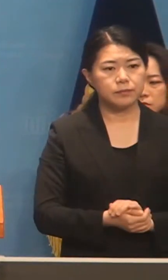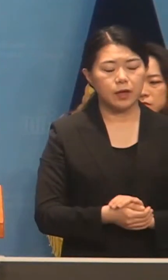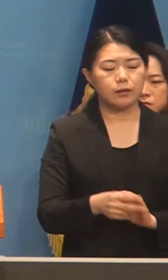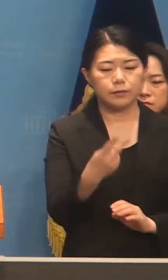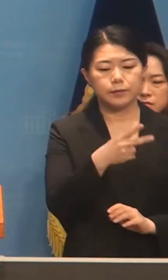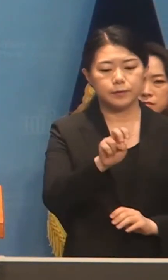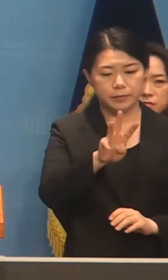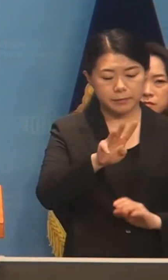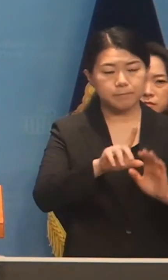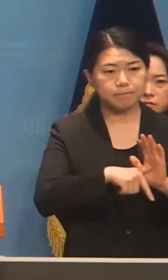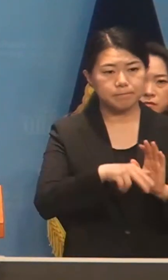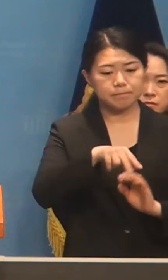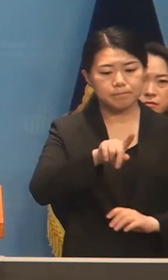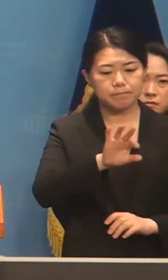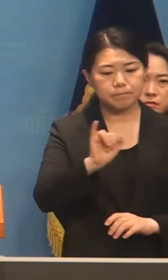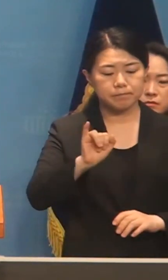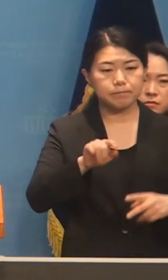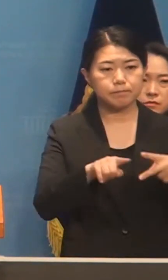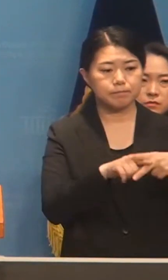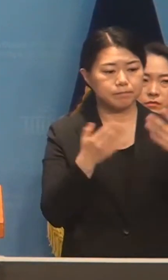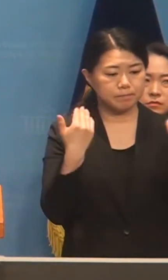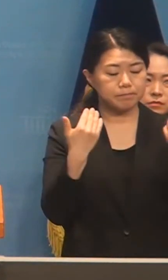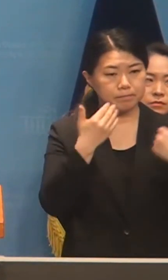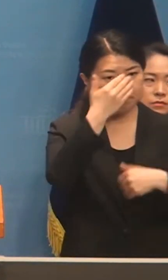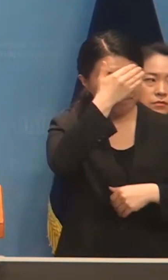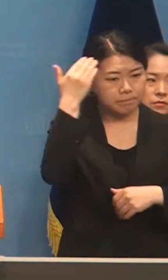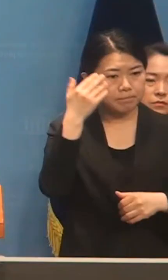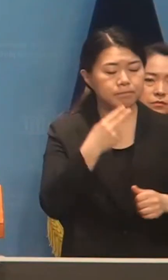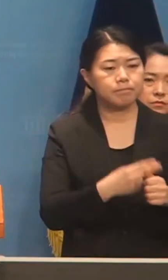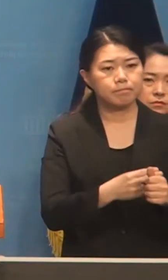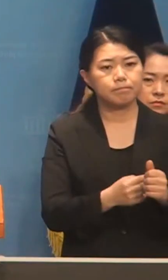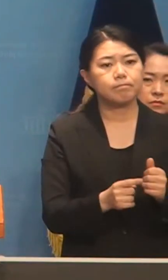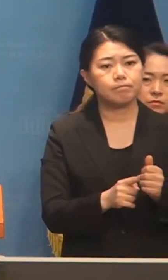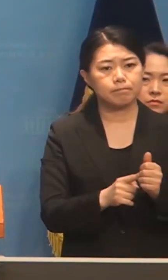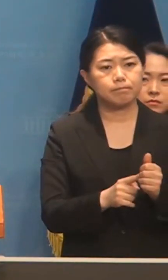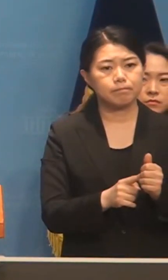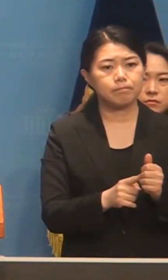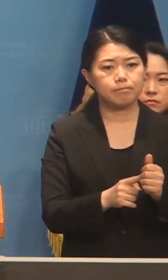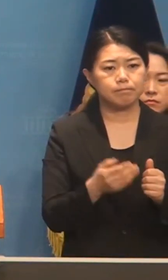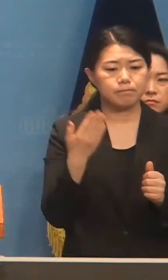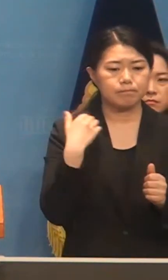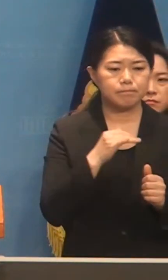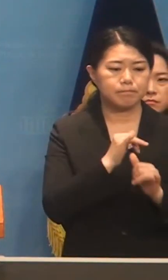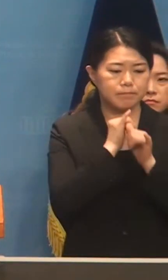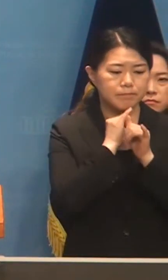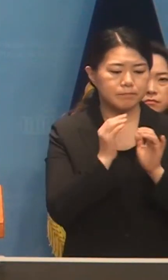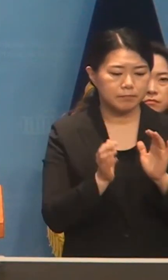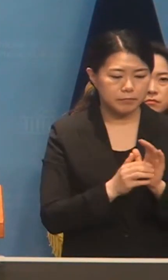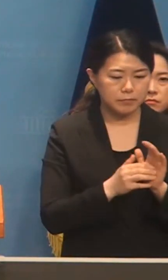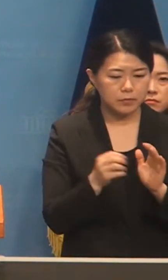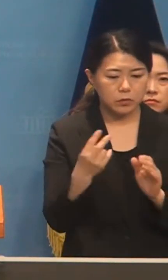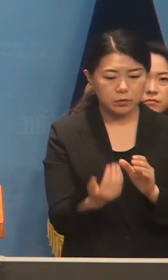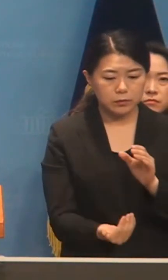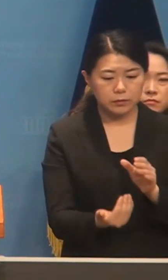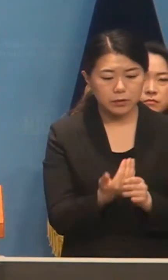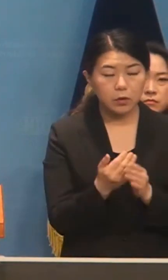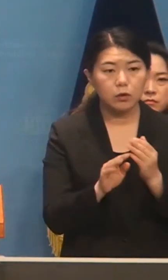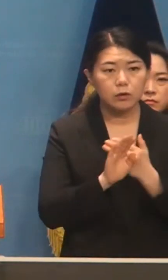서유초 정호교사 한 분이 운명을 달리하셨습니다. 그리고 그 사건을